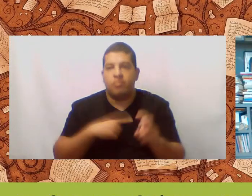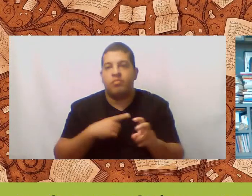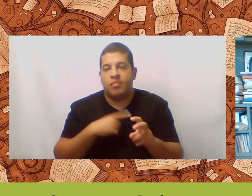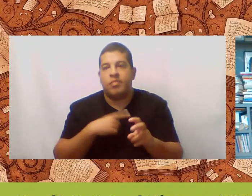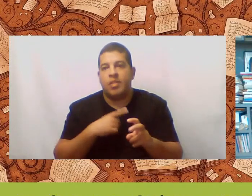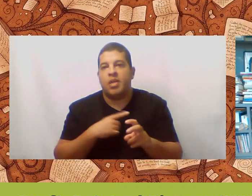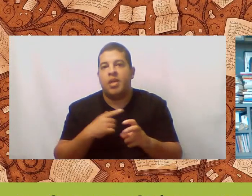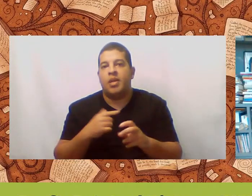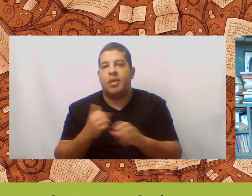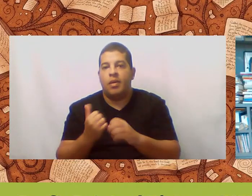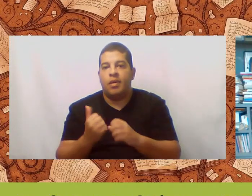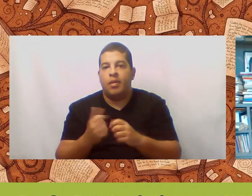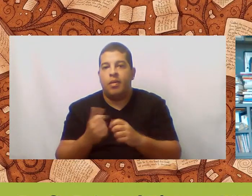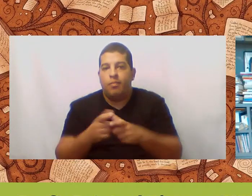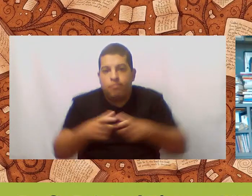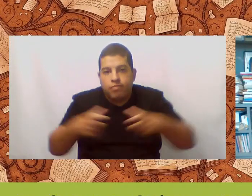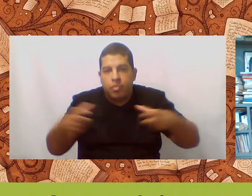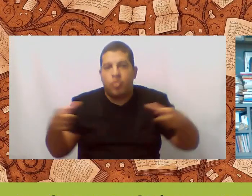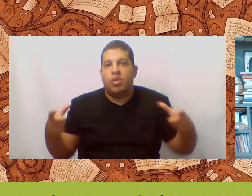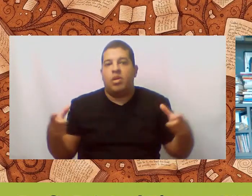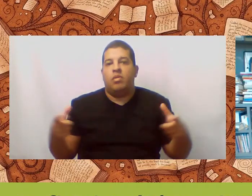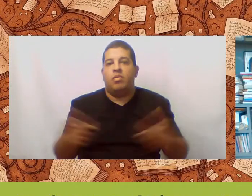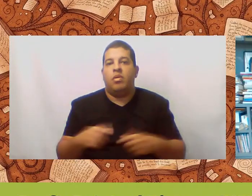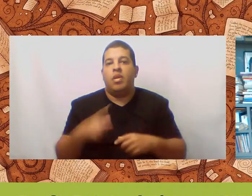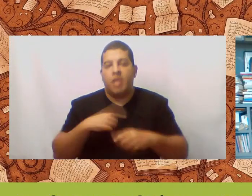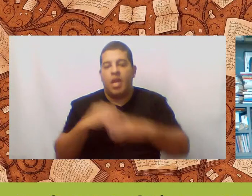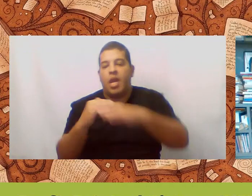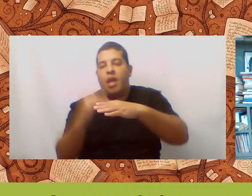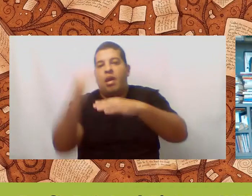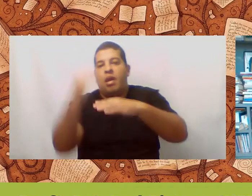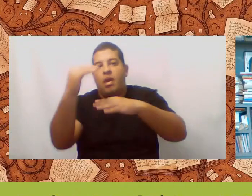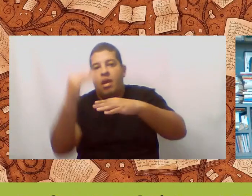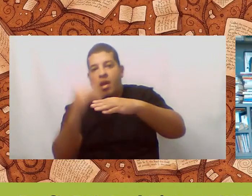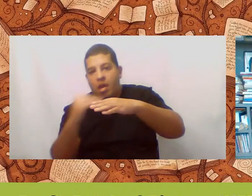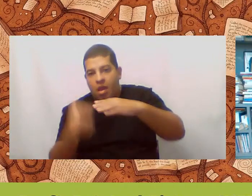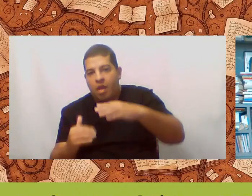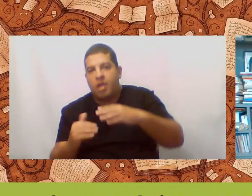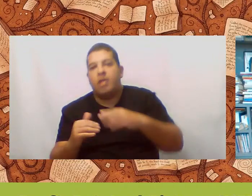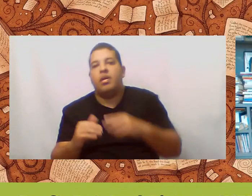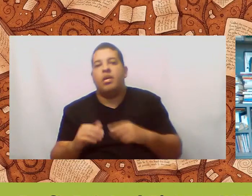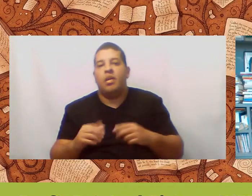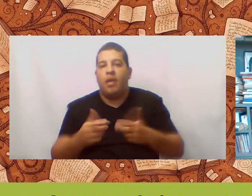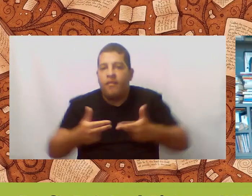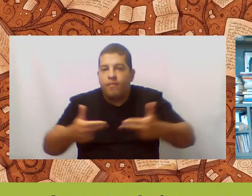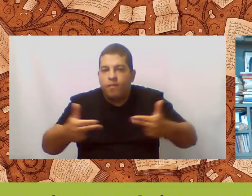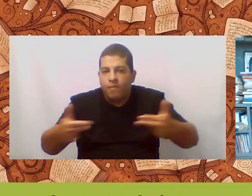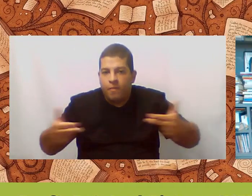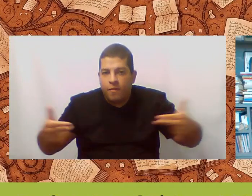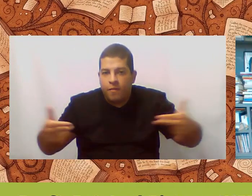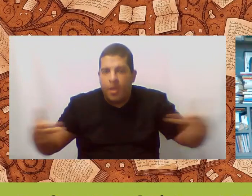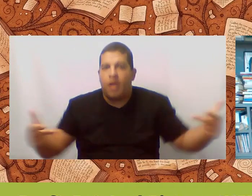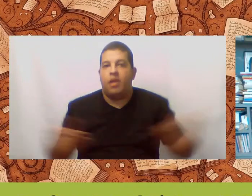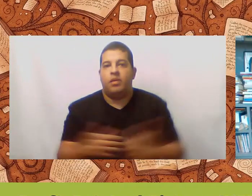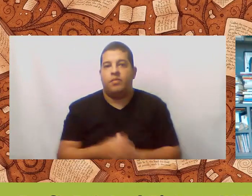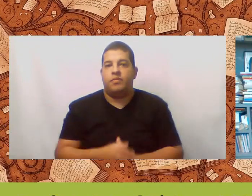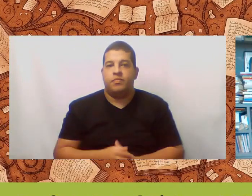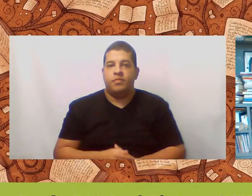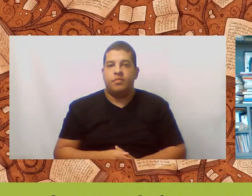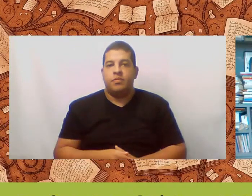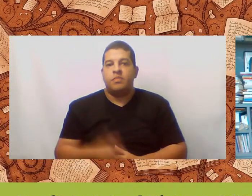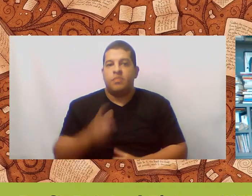estou falando de hierarquias e não de hierarquia, o que quer dizer que a gente está diante de